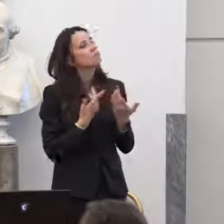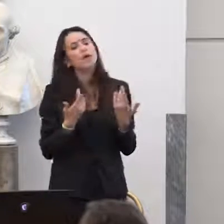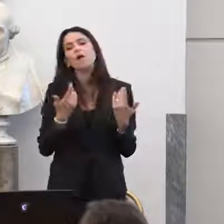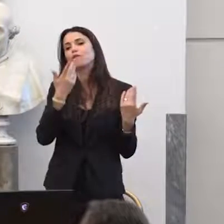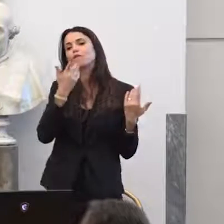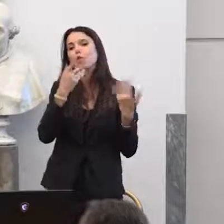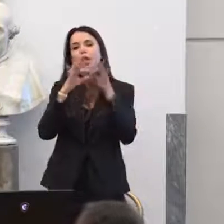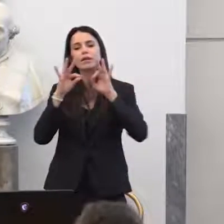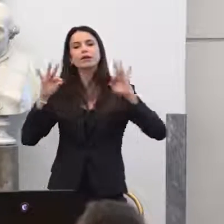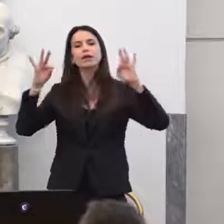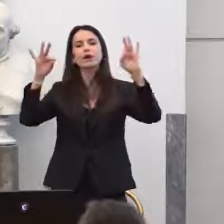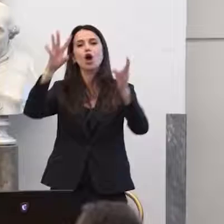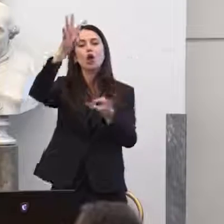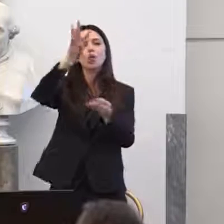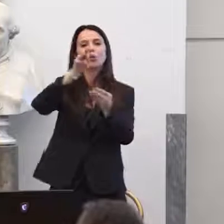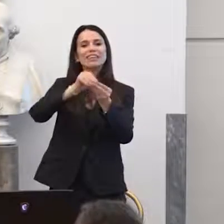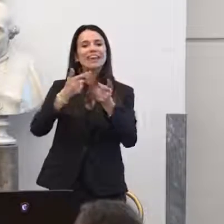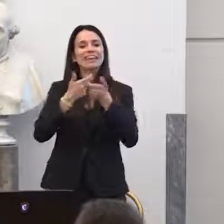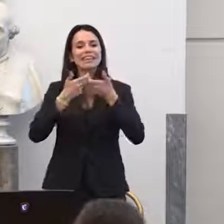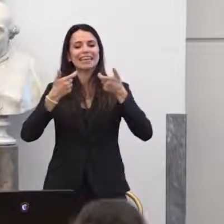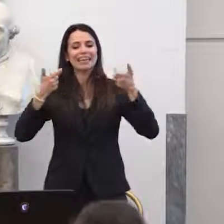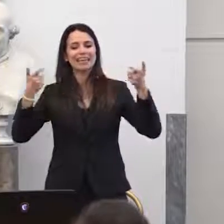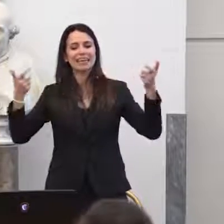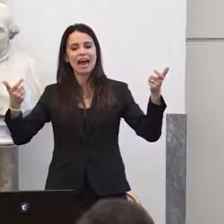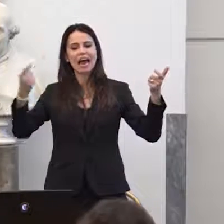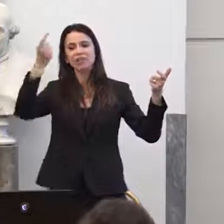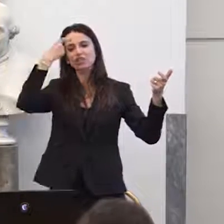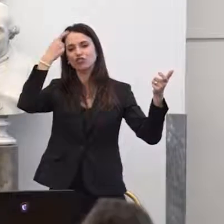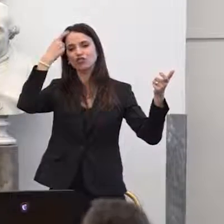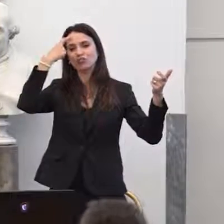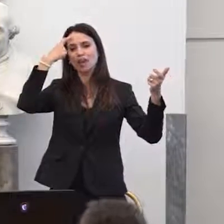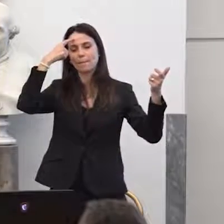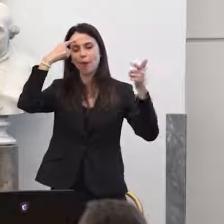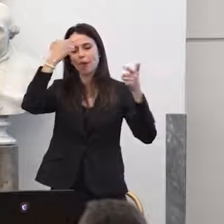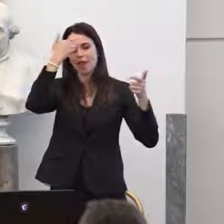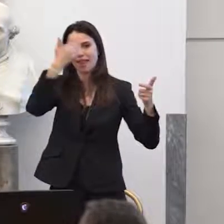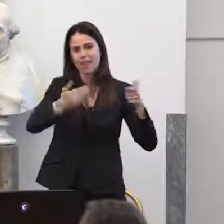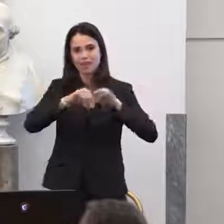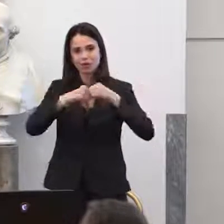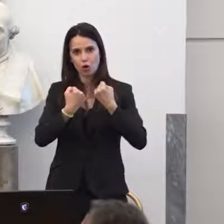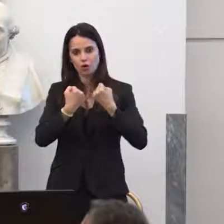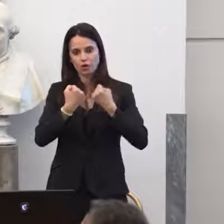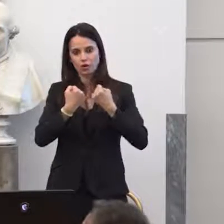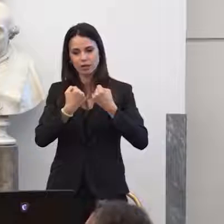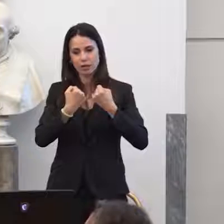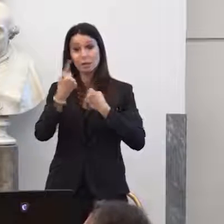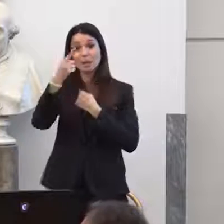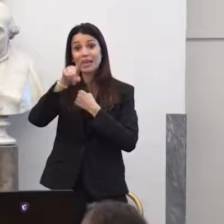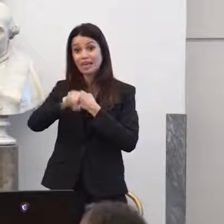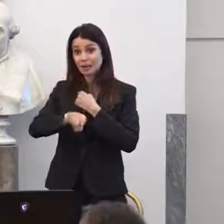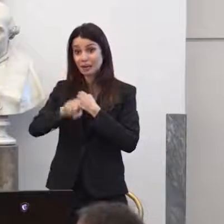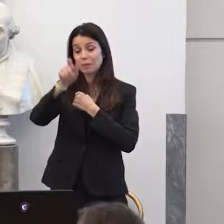Definisce l'unità per le gravi cerebrolesioni, cioè il famoso codice 75, destinata a quelle persone che hanno